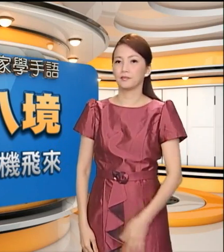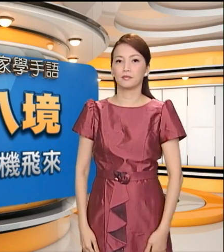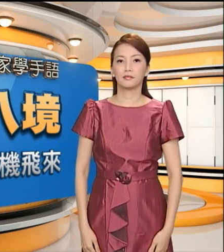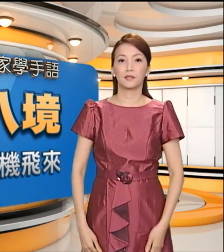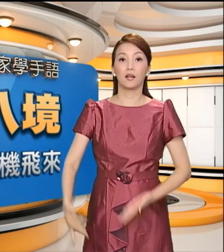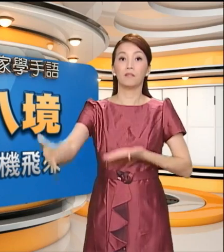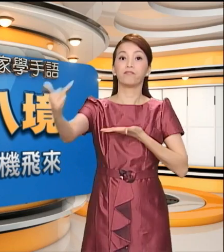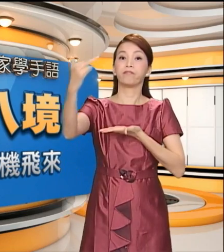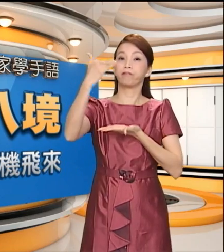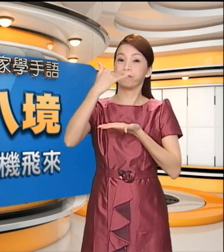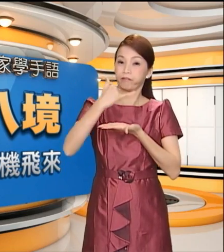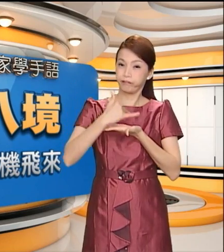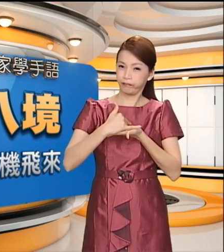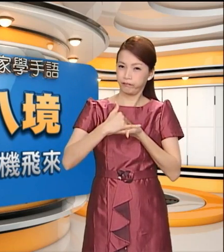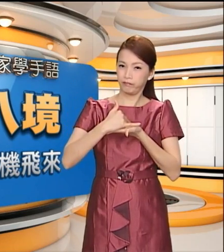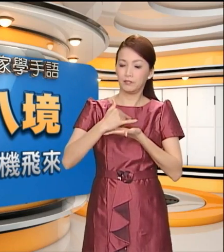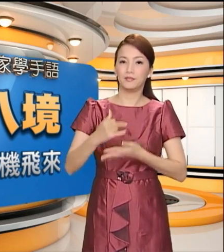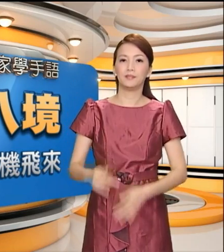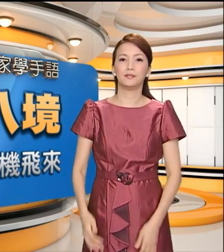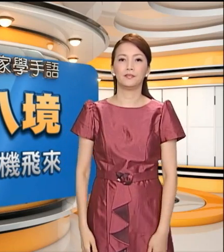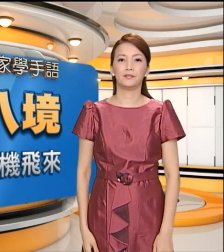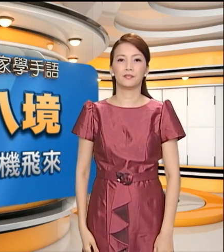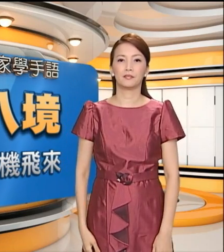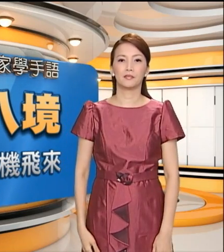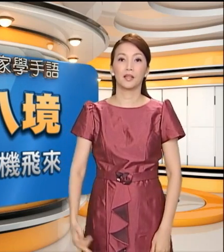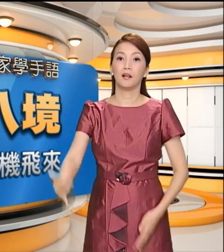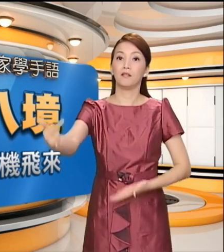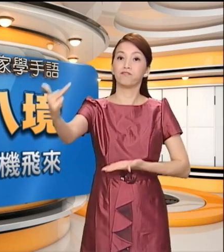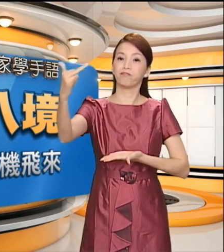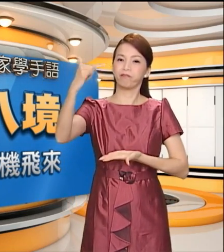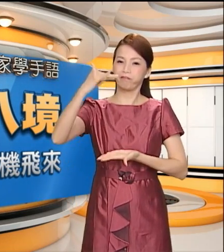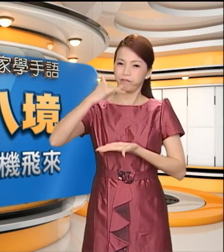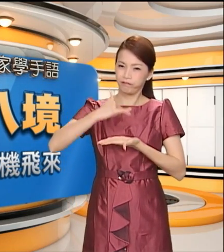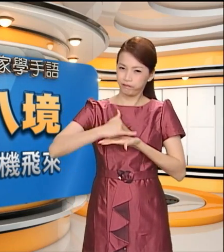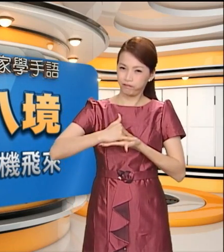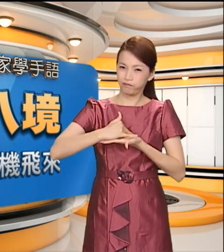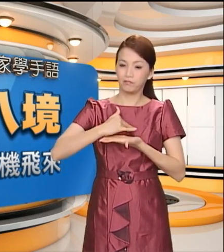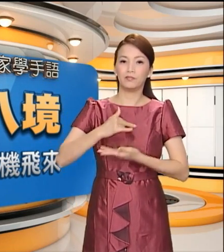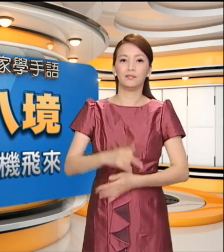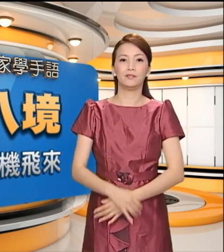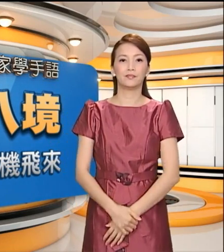飞机飞过来就表示入境，入境。